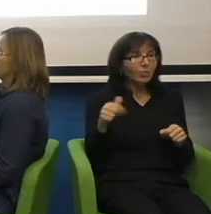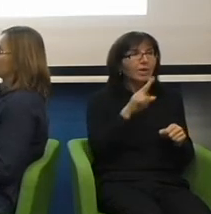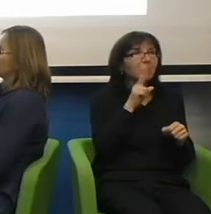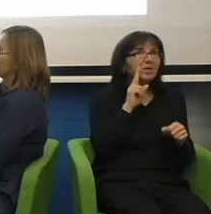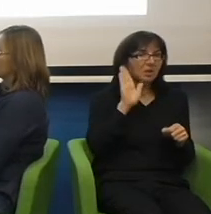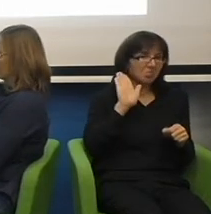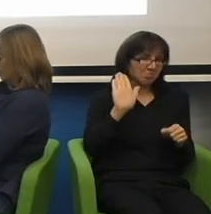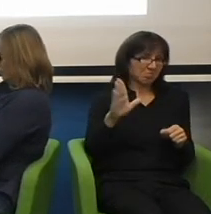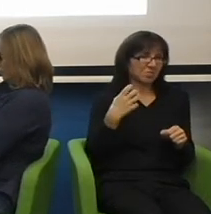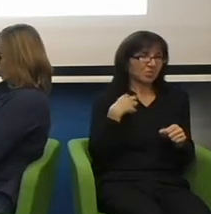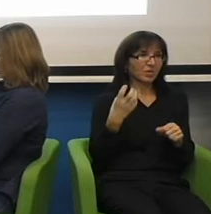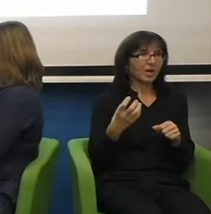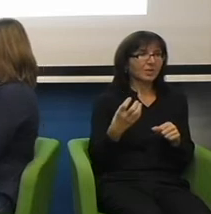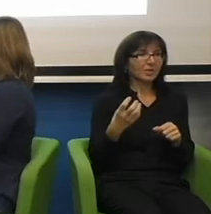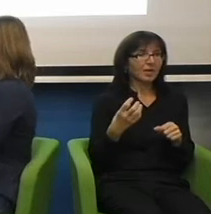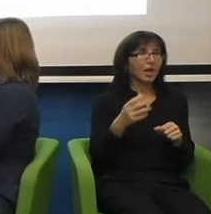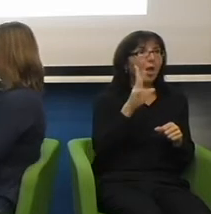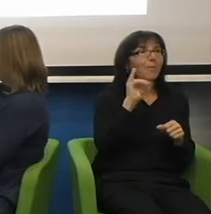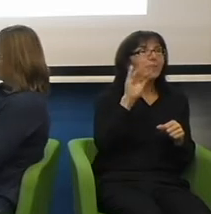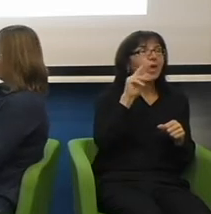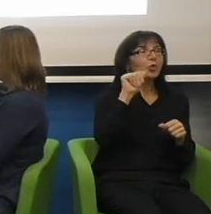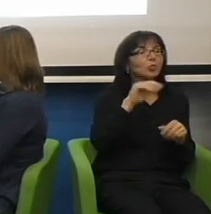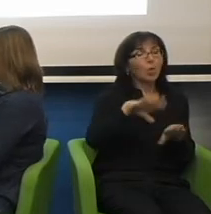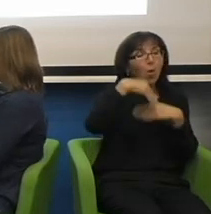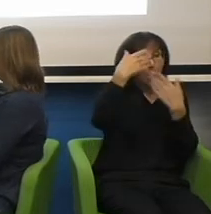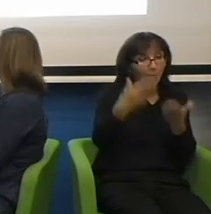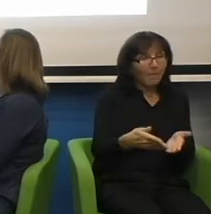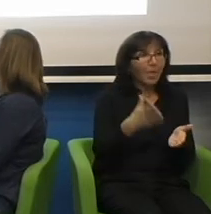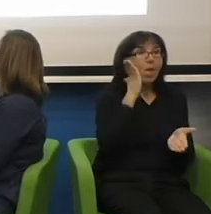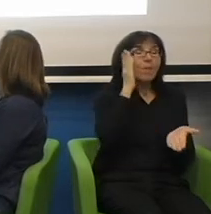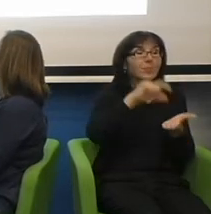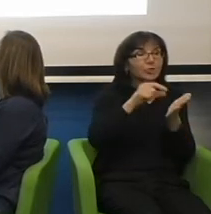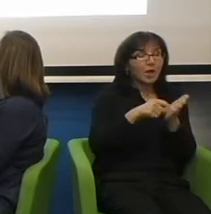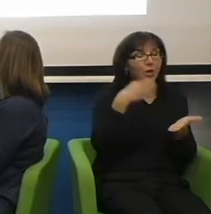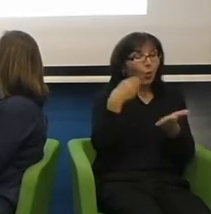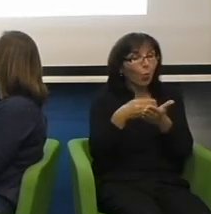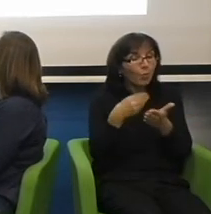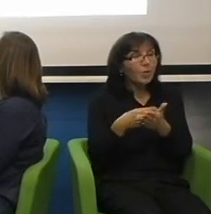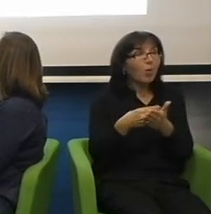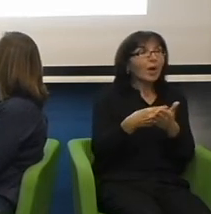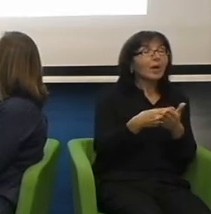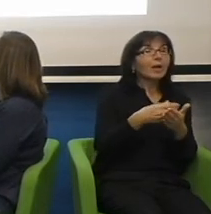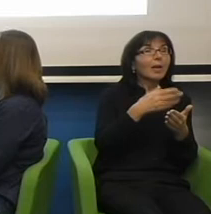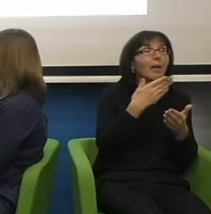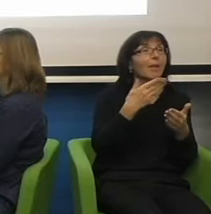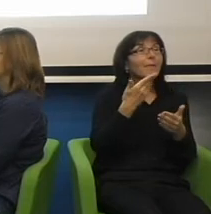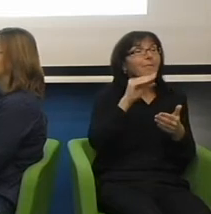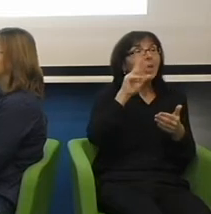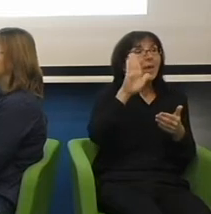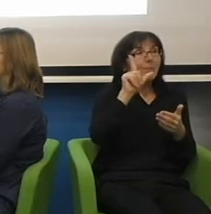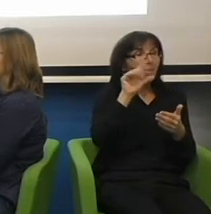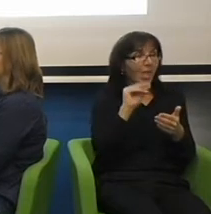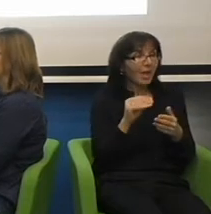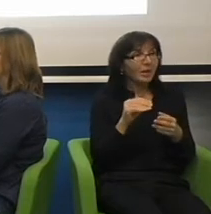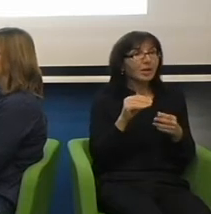dobrobycie. Od Bieruta dostała mieszkanie, kupiła sobie meble, ma czas na